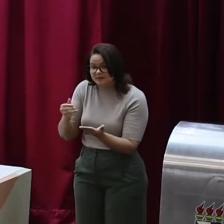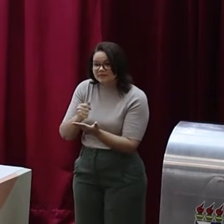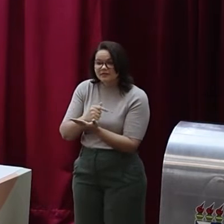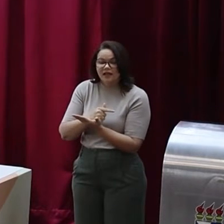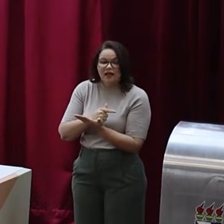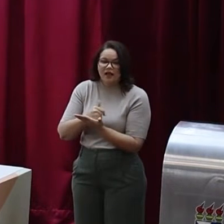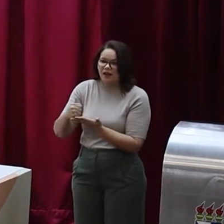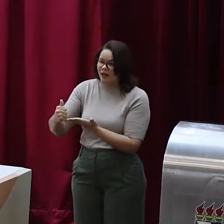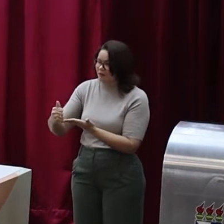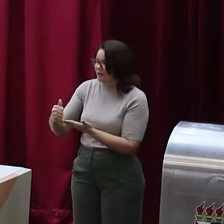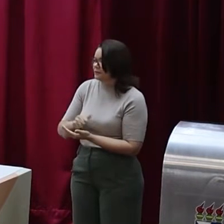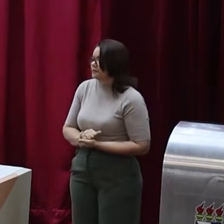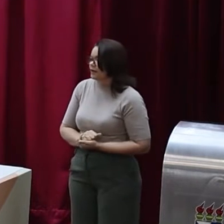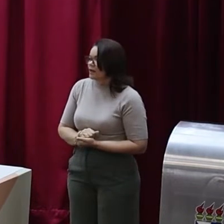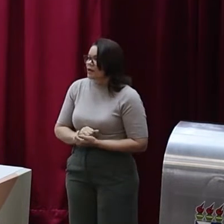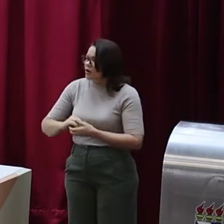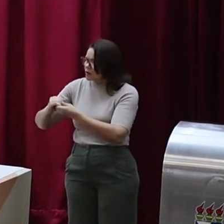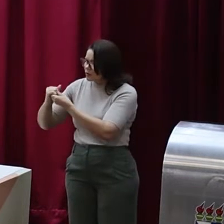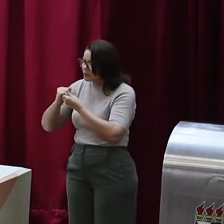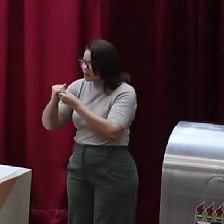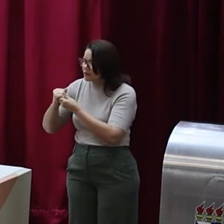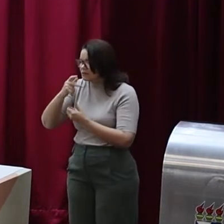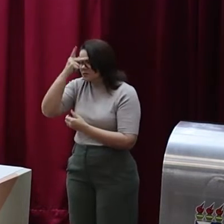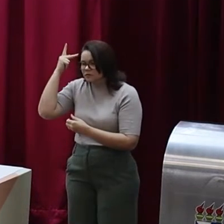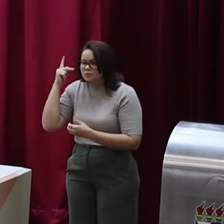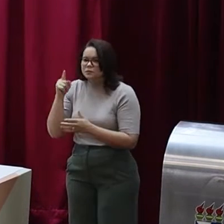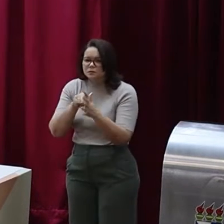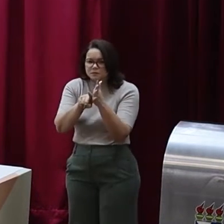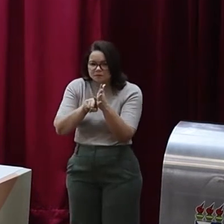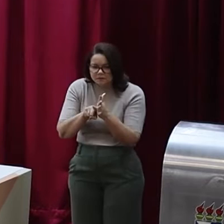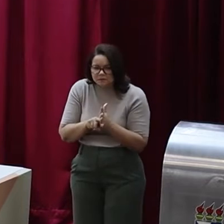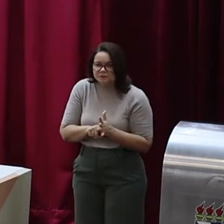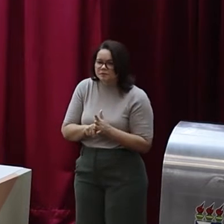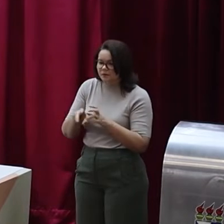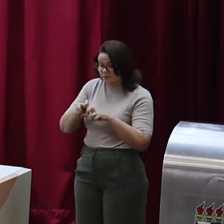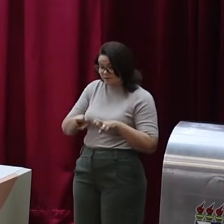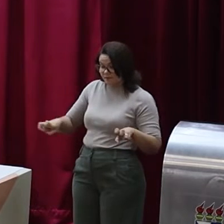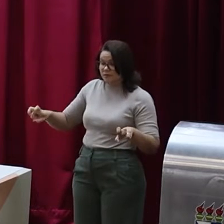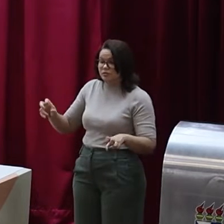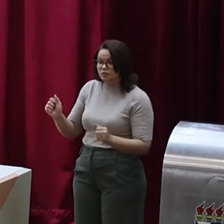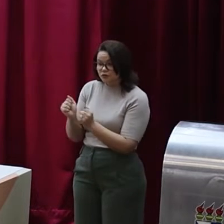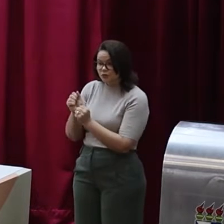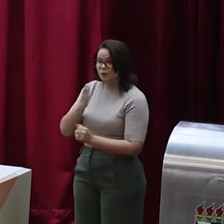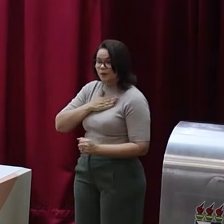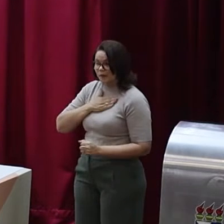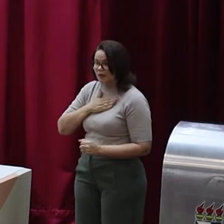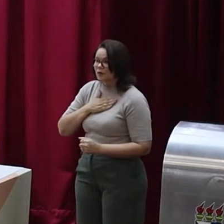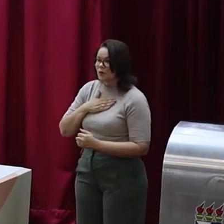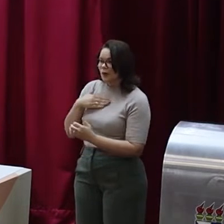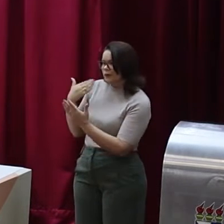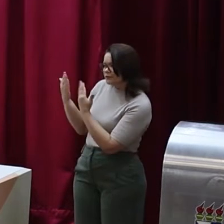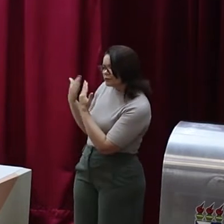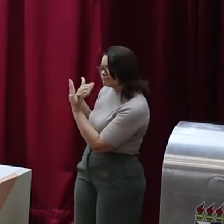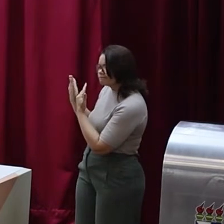Quero cumprimentar as pessoas, os pesquisadores, que dividem essa mesa comigo e com quem eu tenho a honra de